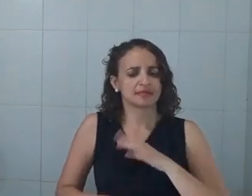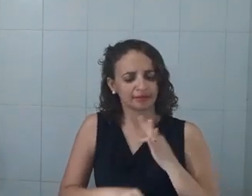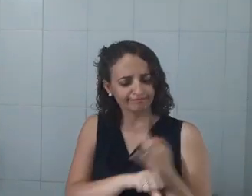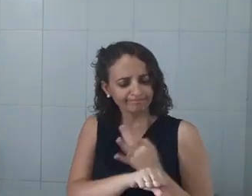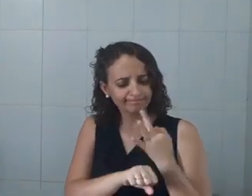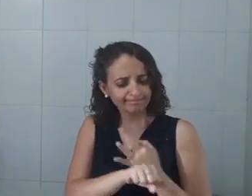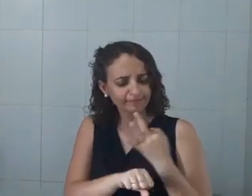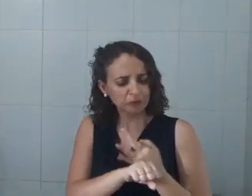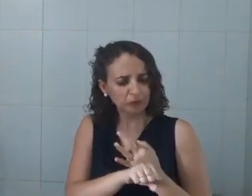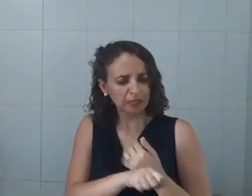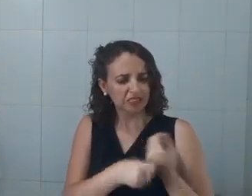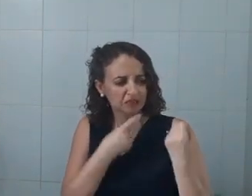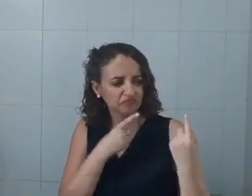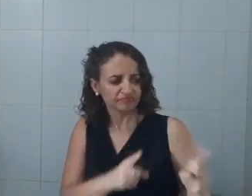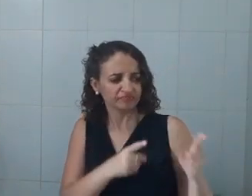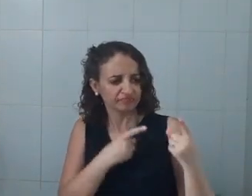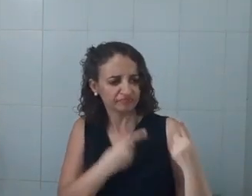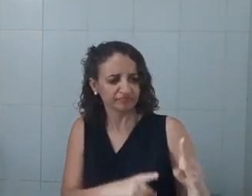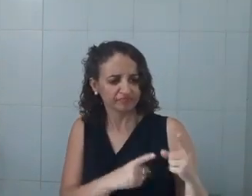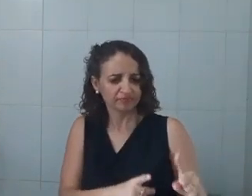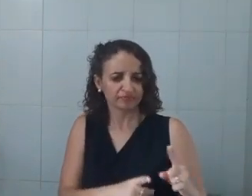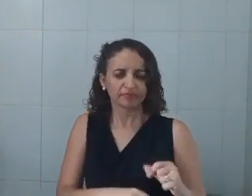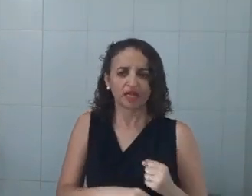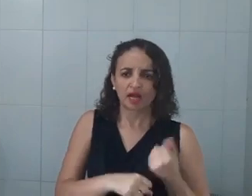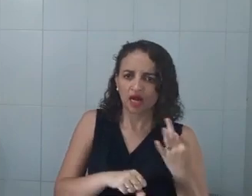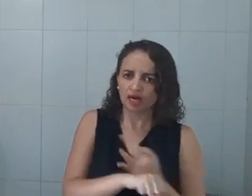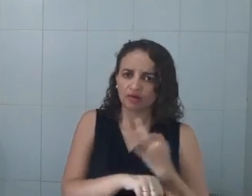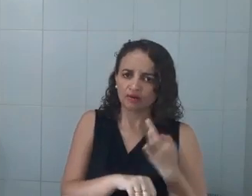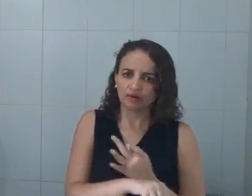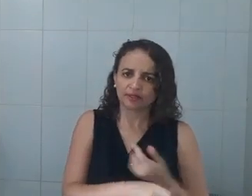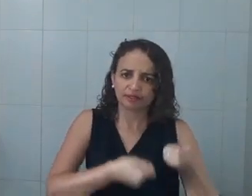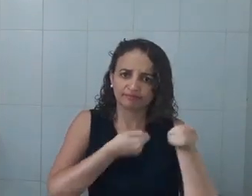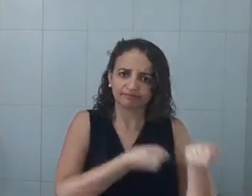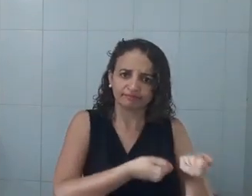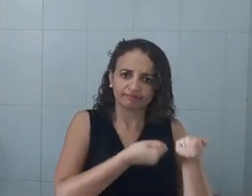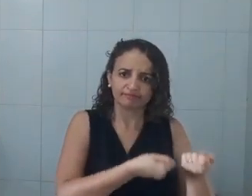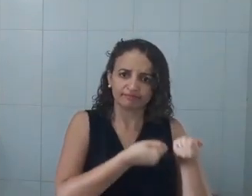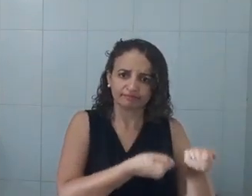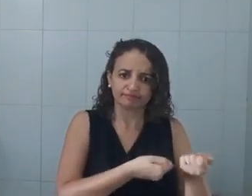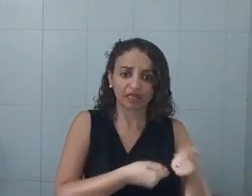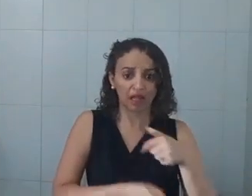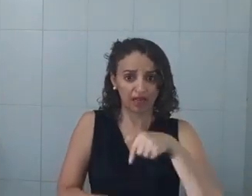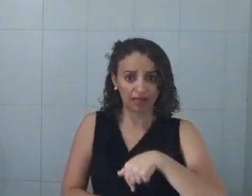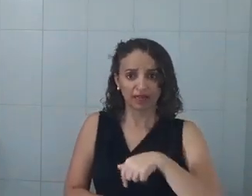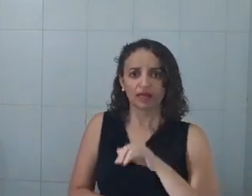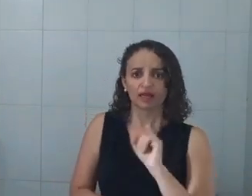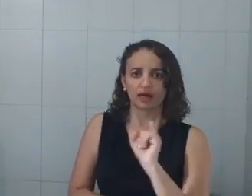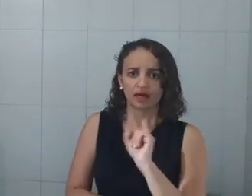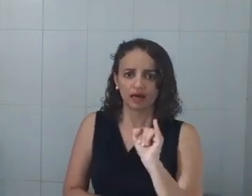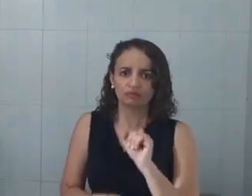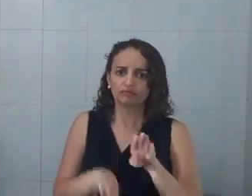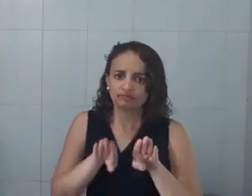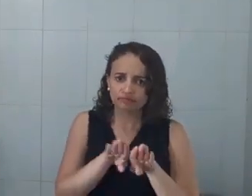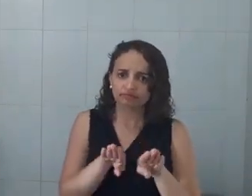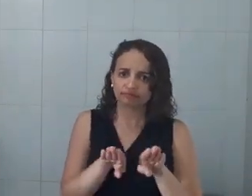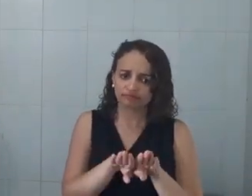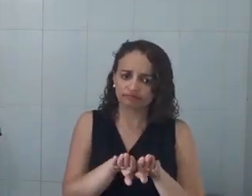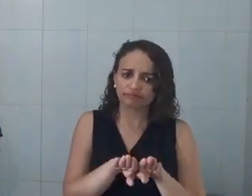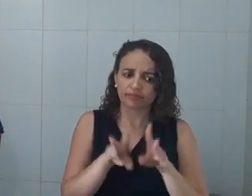E aqui nós em Irapuru, nós temos suportado com paciência, não vamos dizer uma perseguição clássica, mas